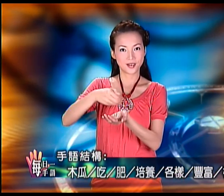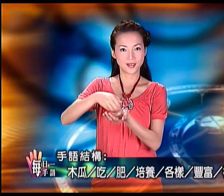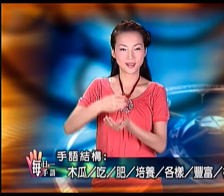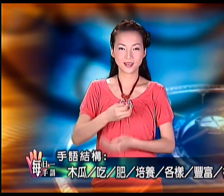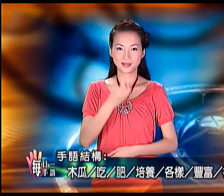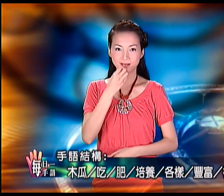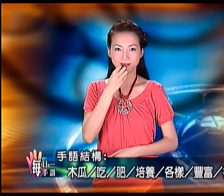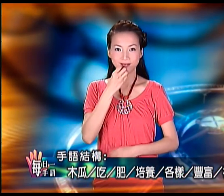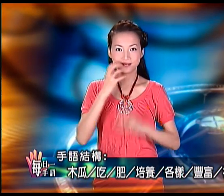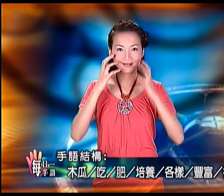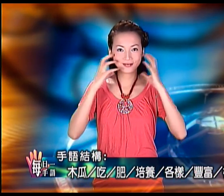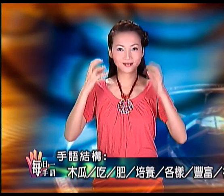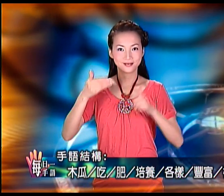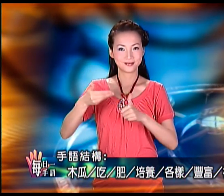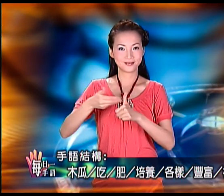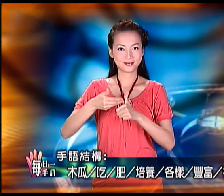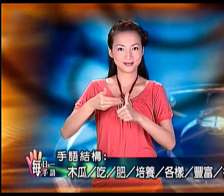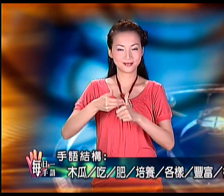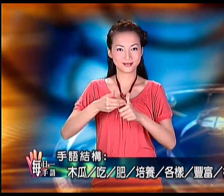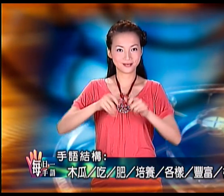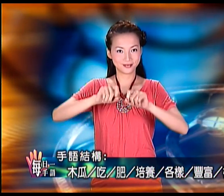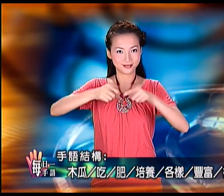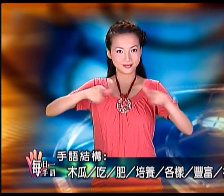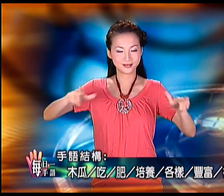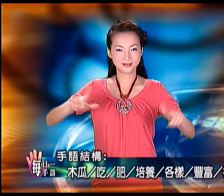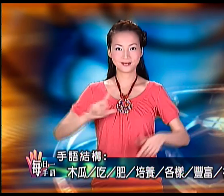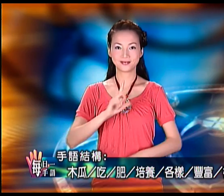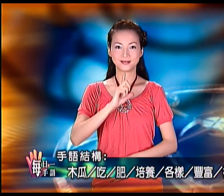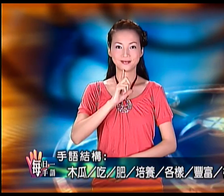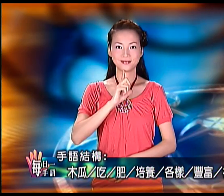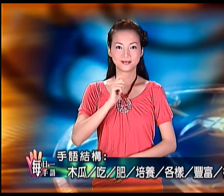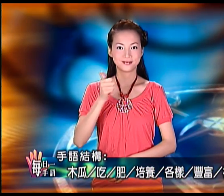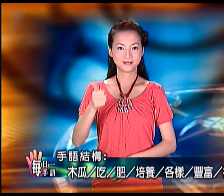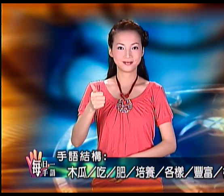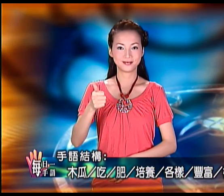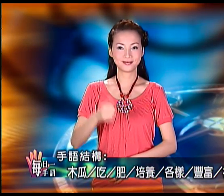瓜，吃，肥，培养，各样，丰富，棒。